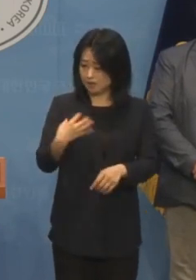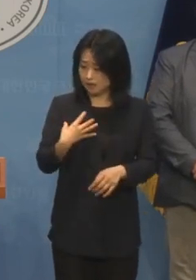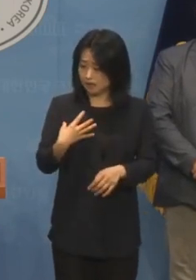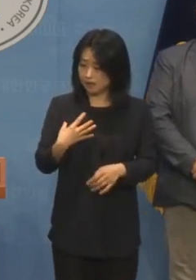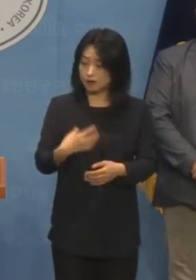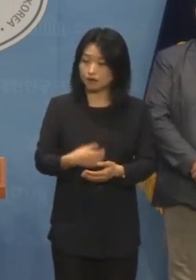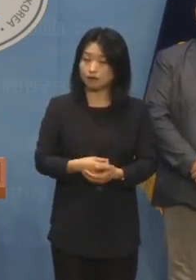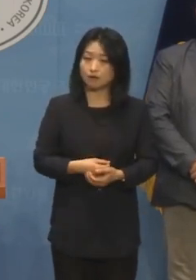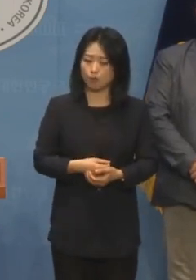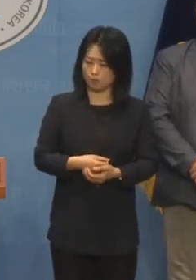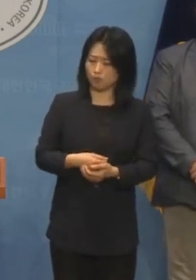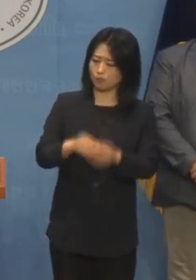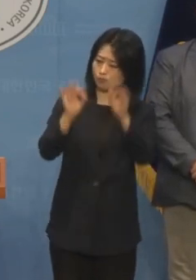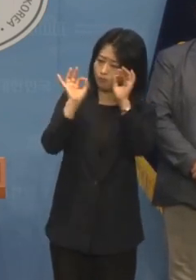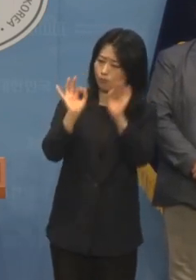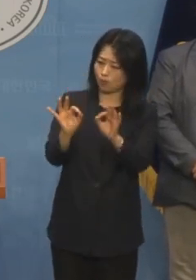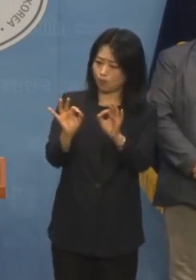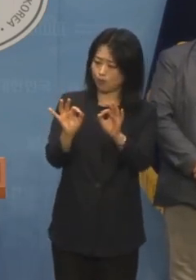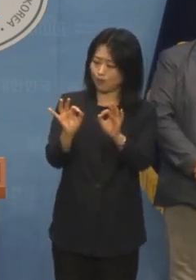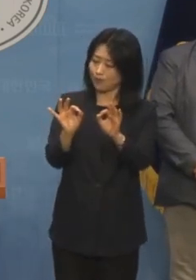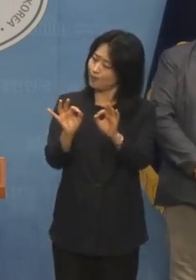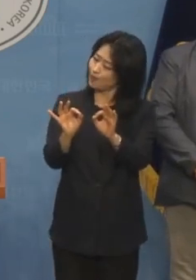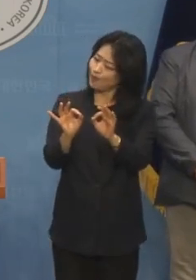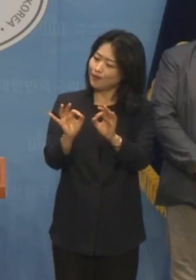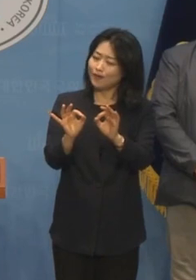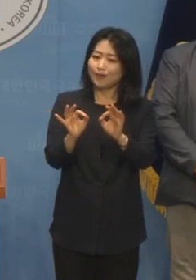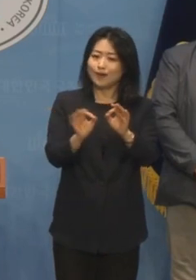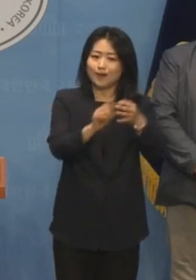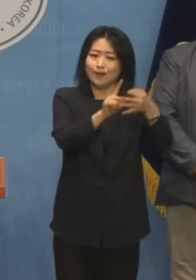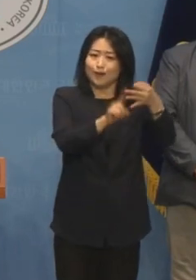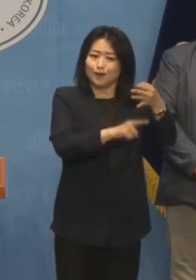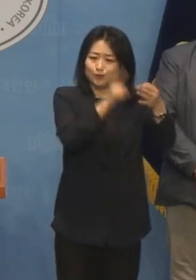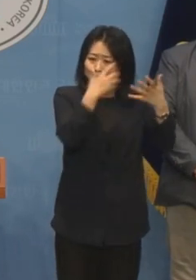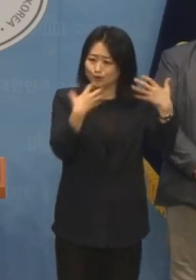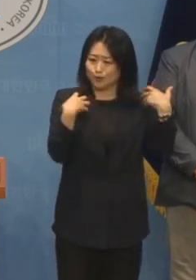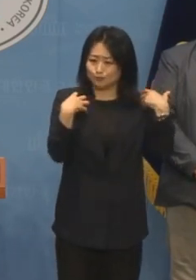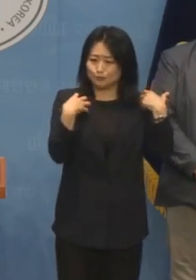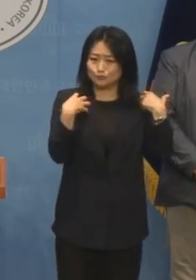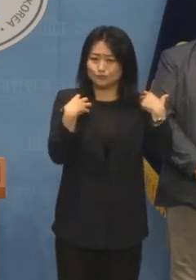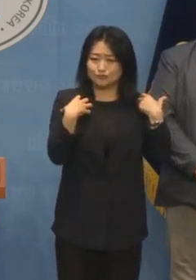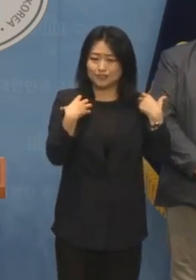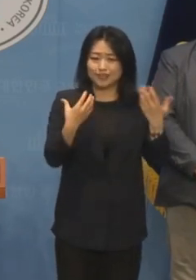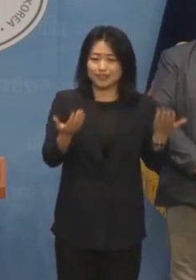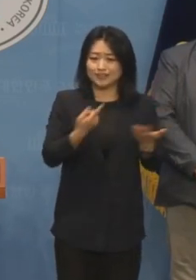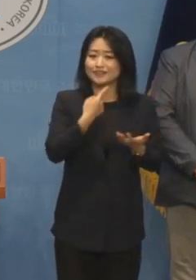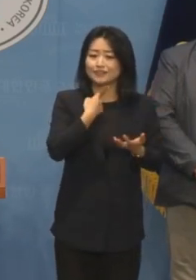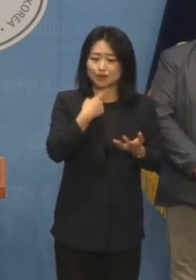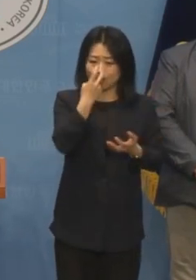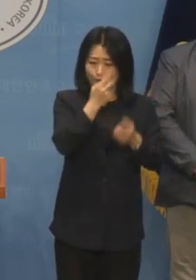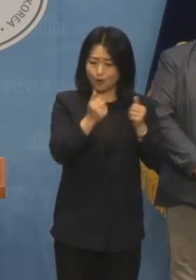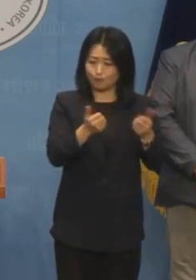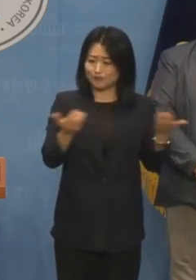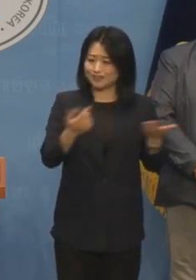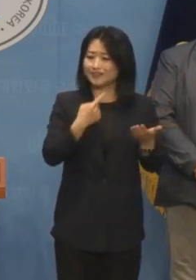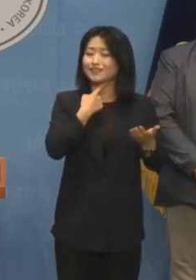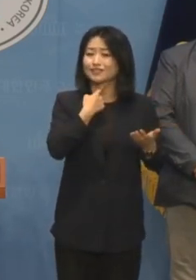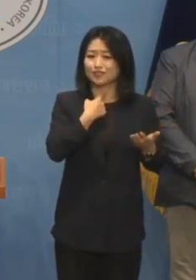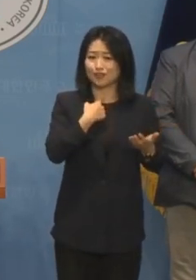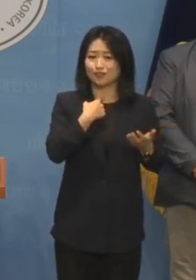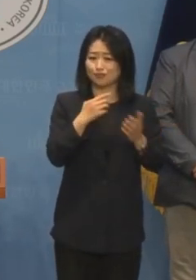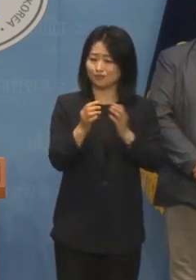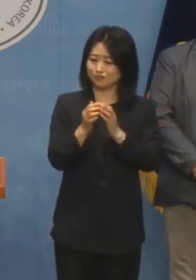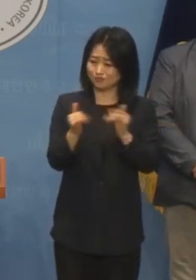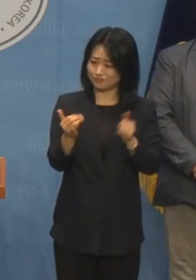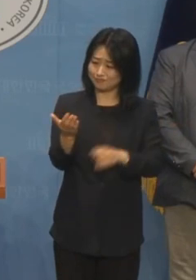제가 그때 보고 이 정권의 검사 출신들 주요한 인사들, 이 정권의 대통령을